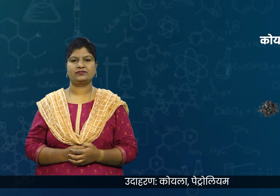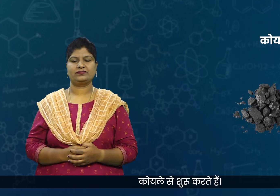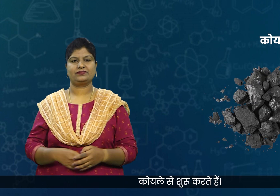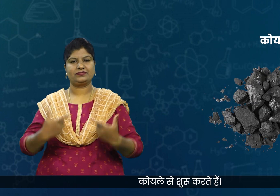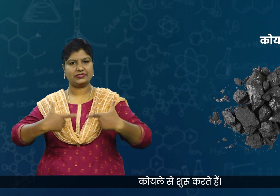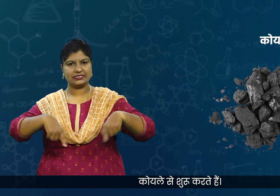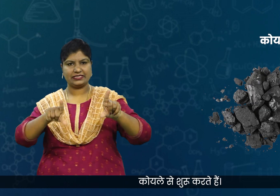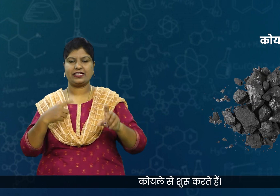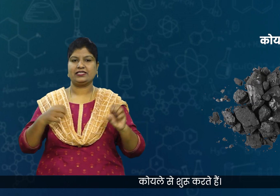कोयले से शुरू करते हैं।